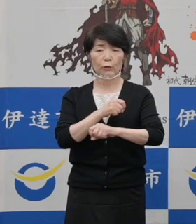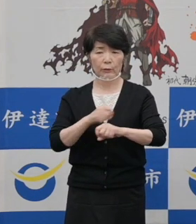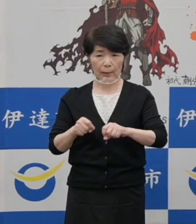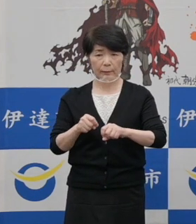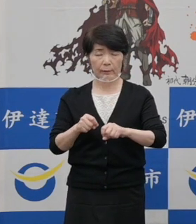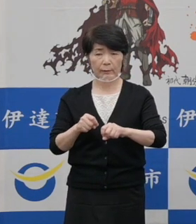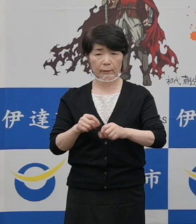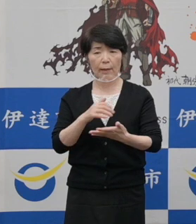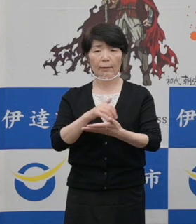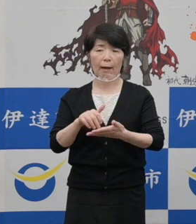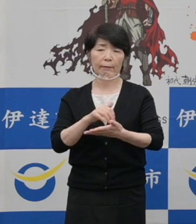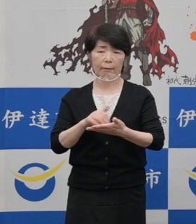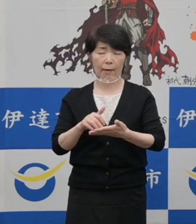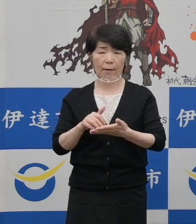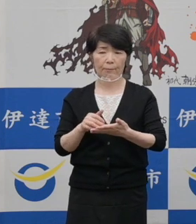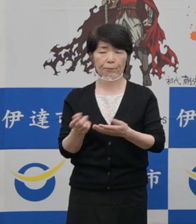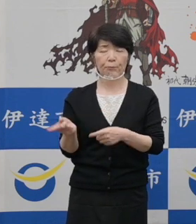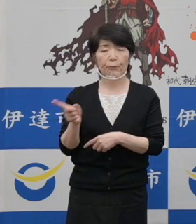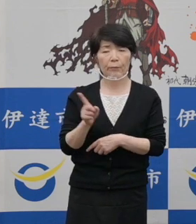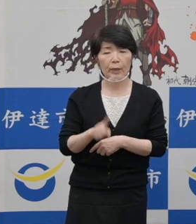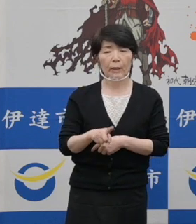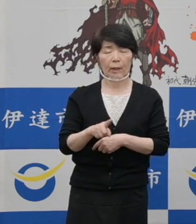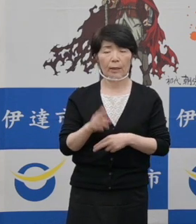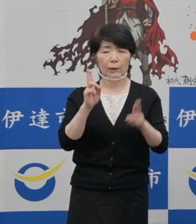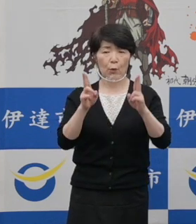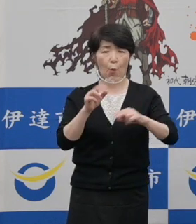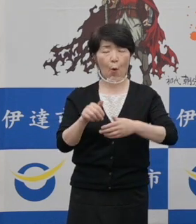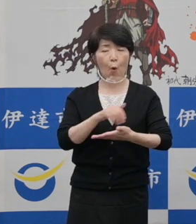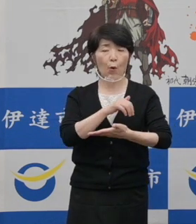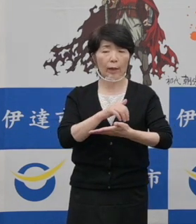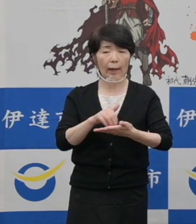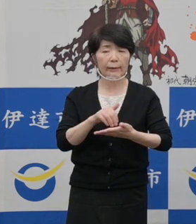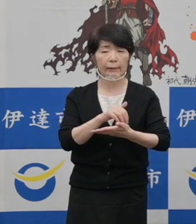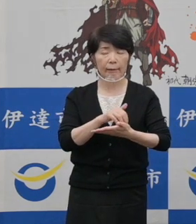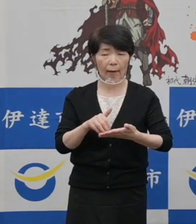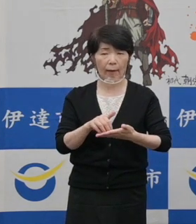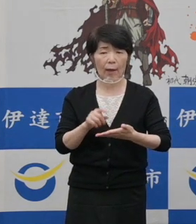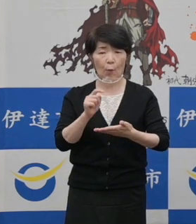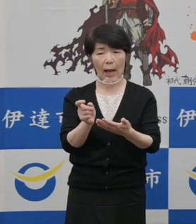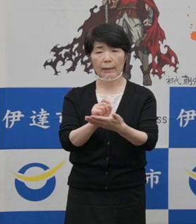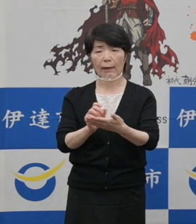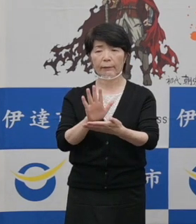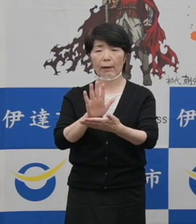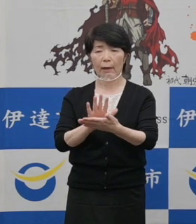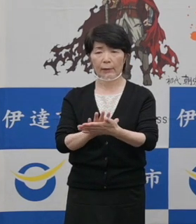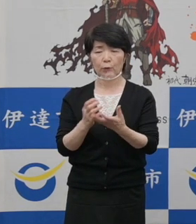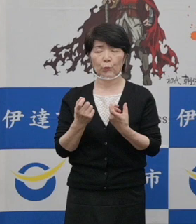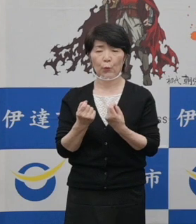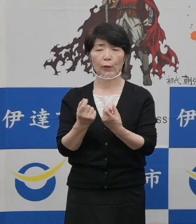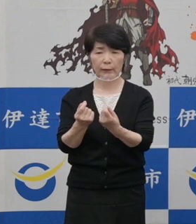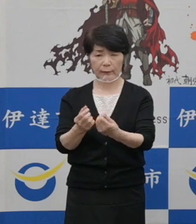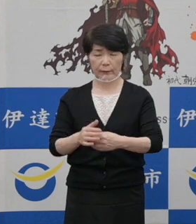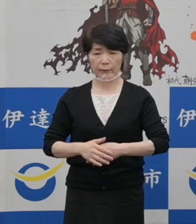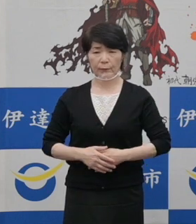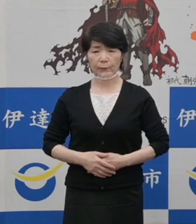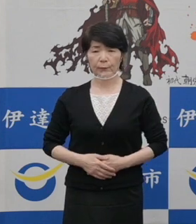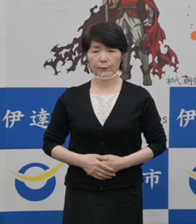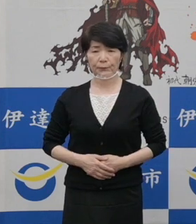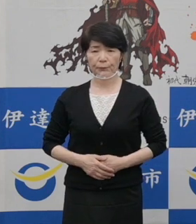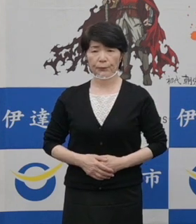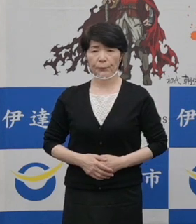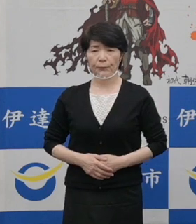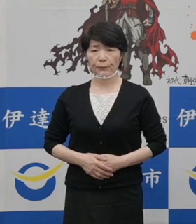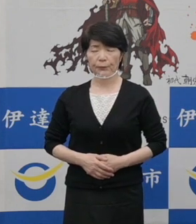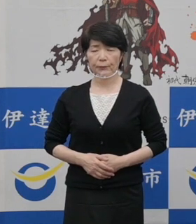計、それから企業会計つきましては記載の通りでございます。